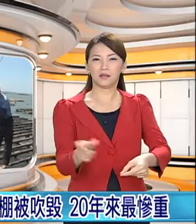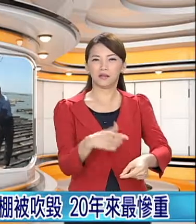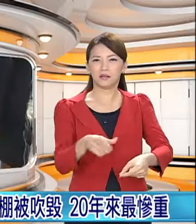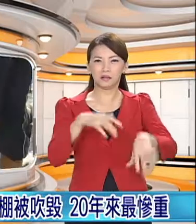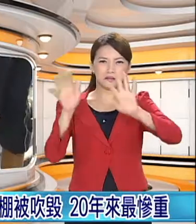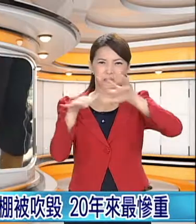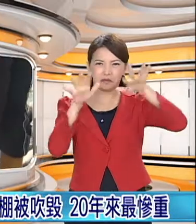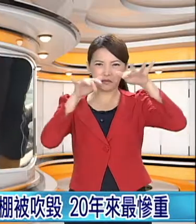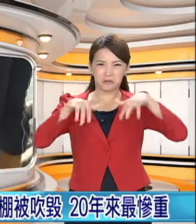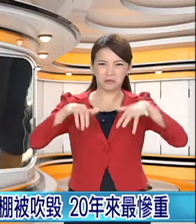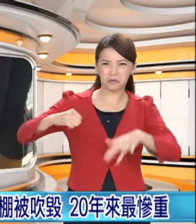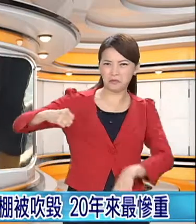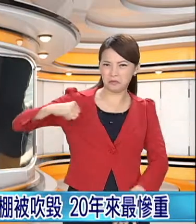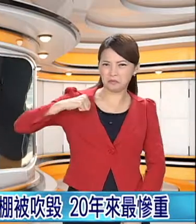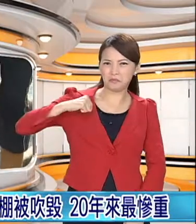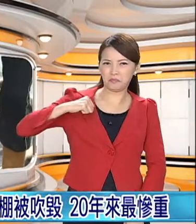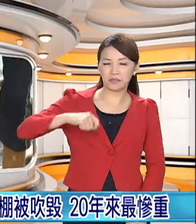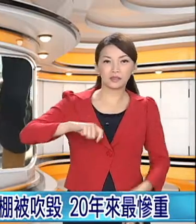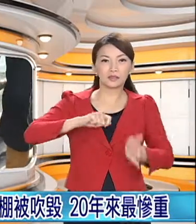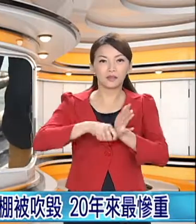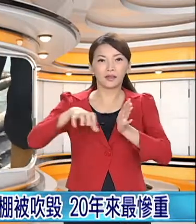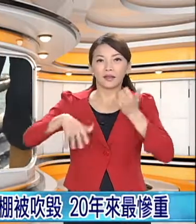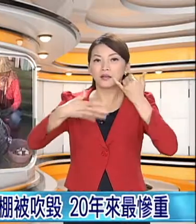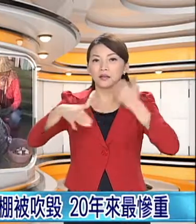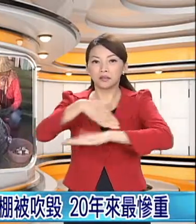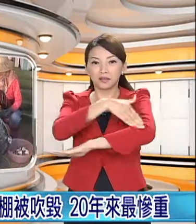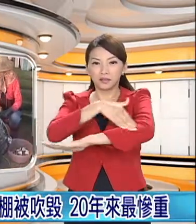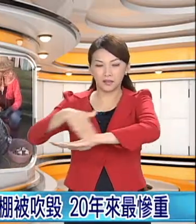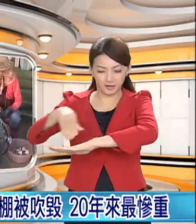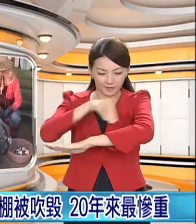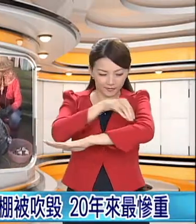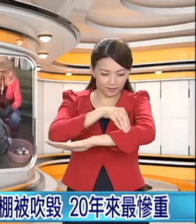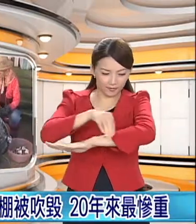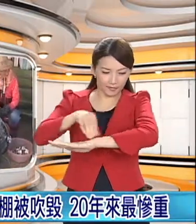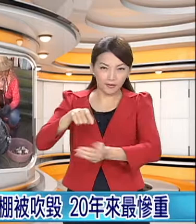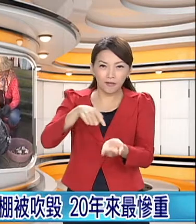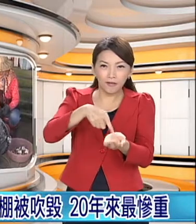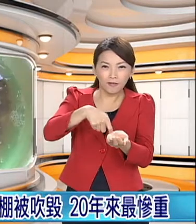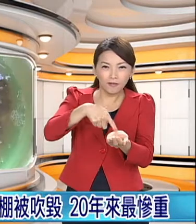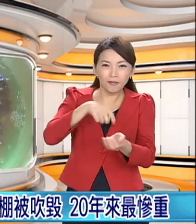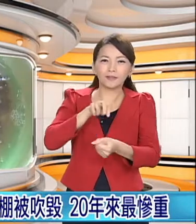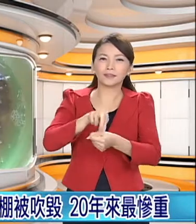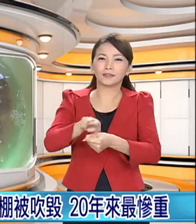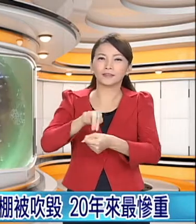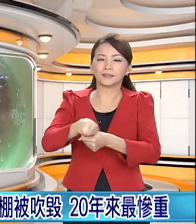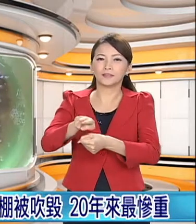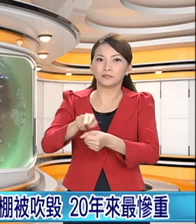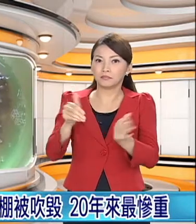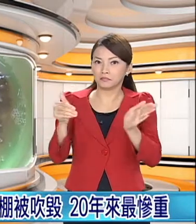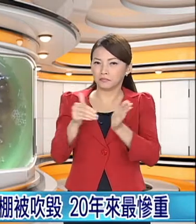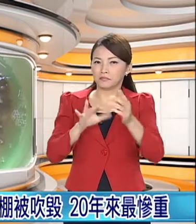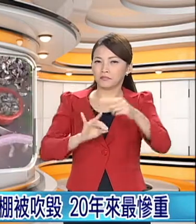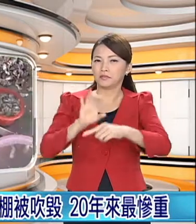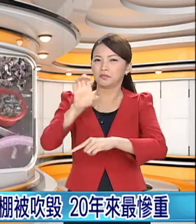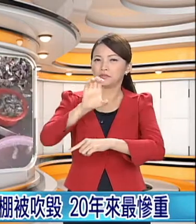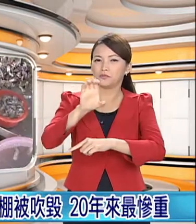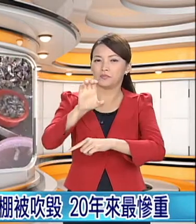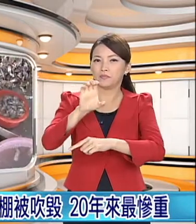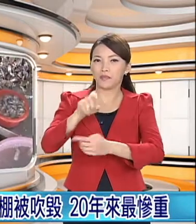苏迪勒台风带来的强风重创了嘉义沿海一带的养科产业，有将近九成的